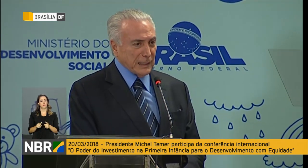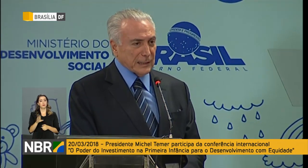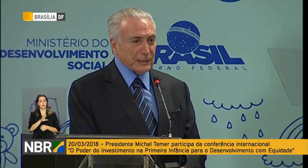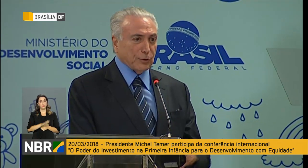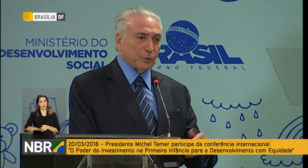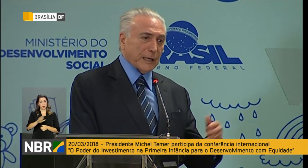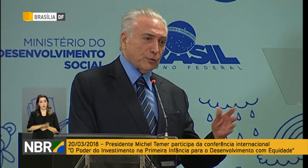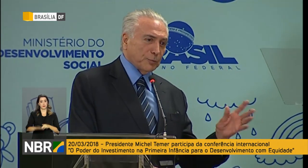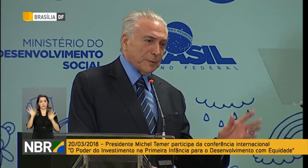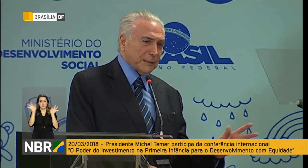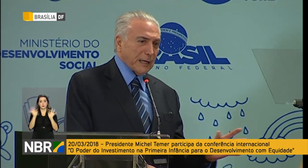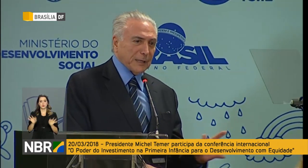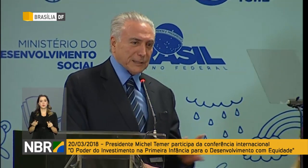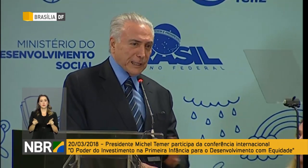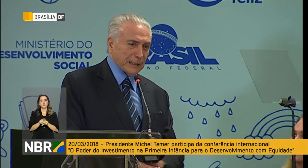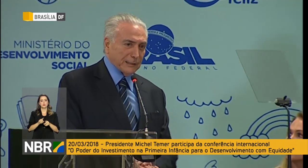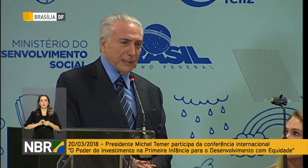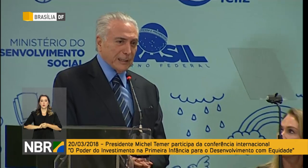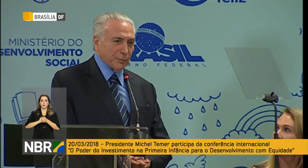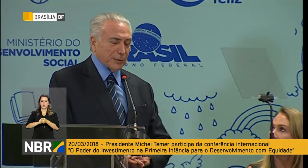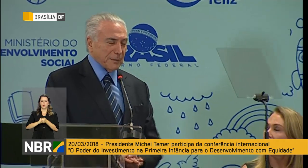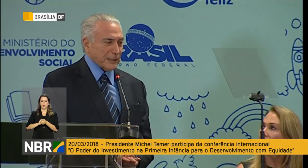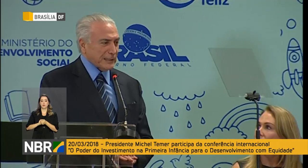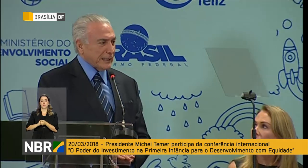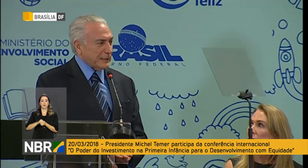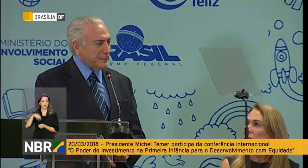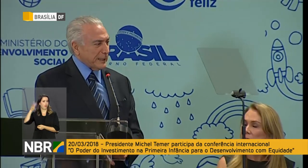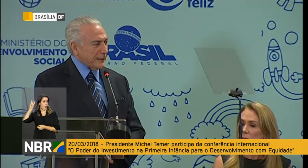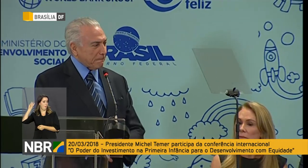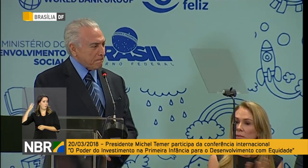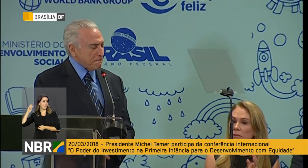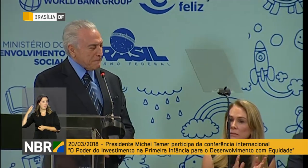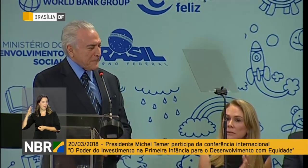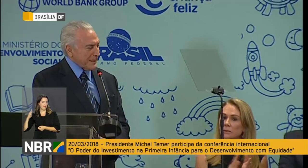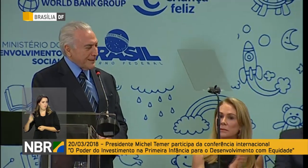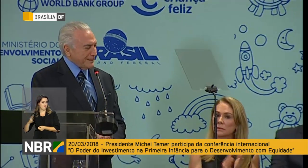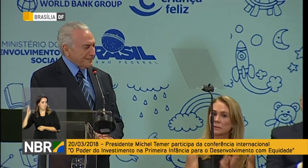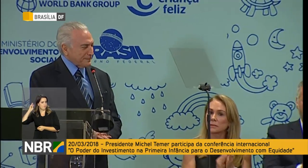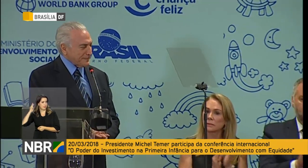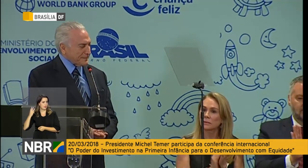Feliz. Assim como quero cumprimentar a Marcela, porque a Marcela